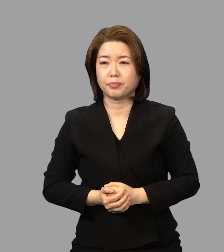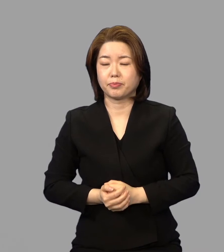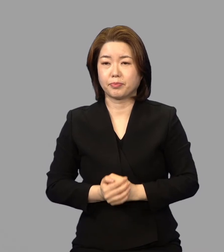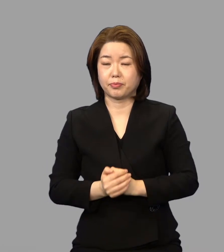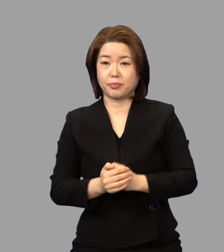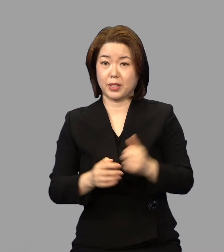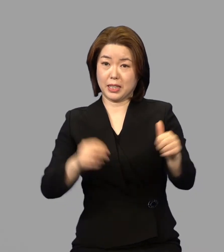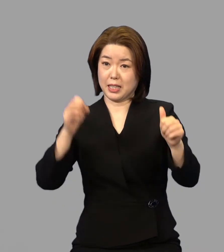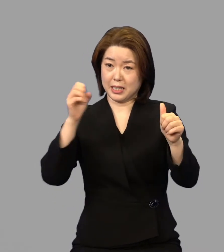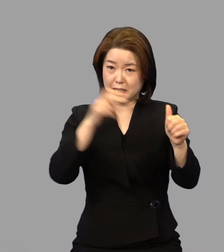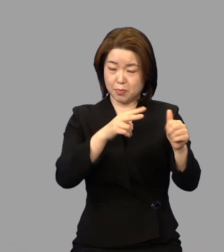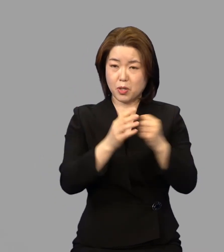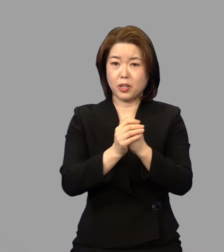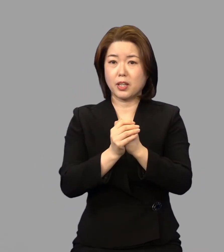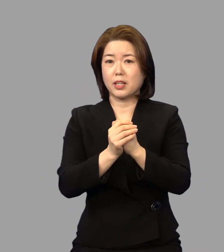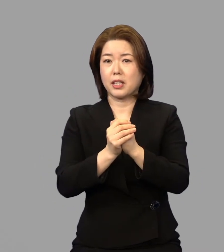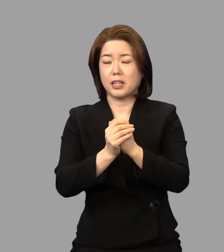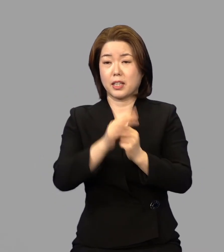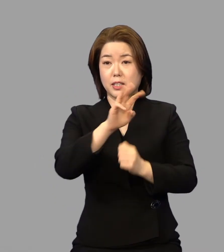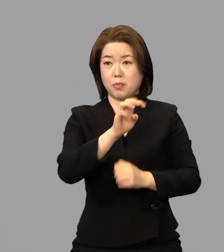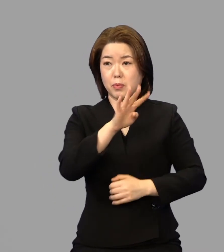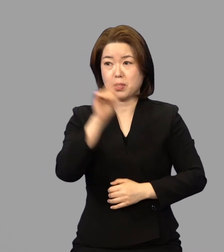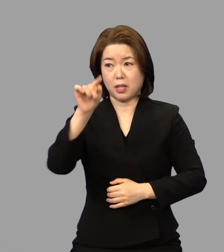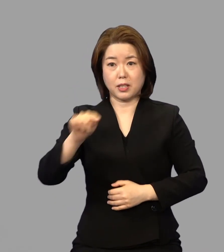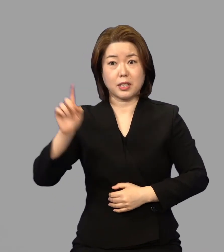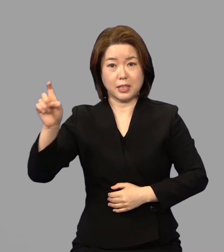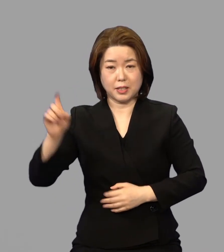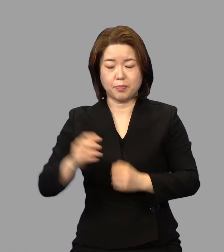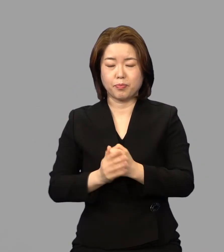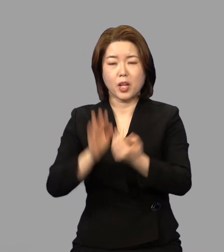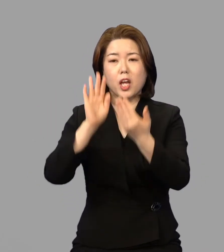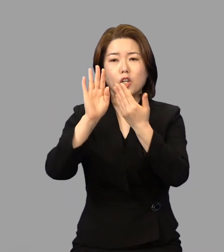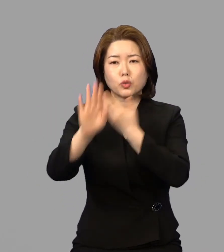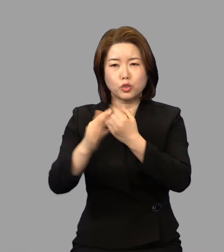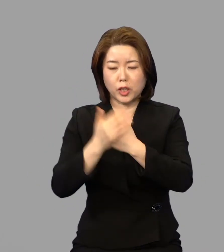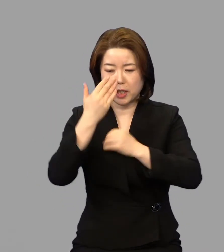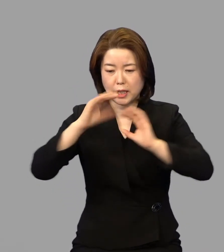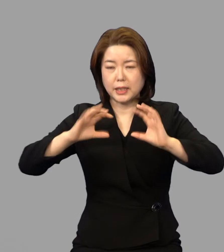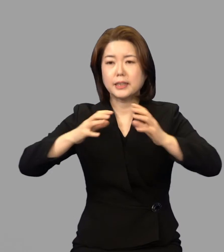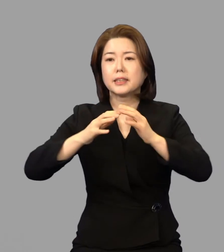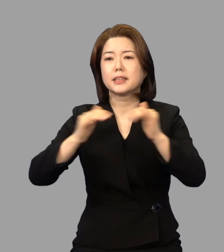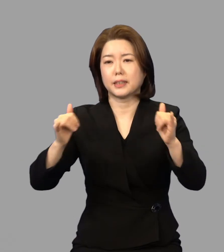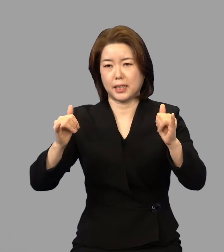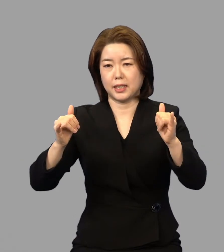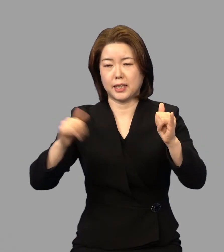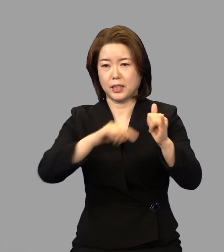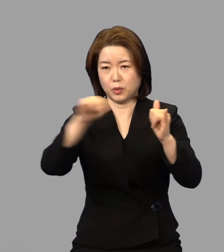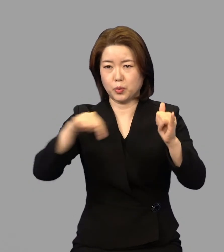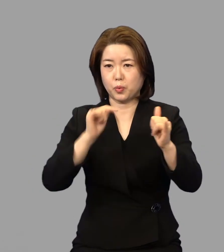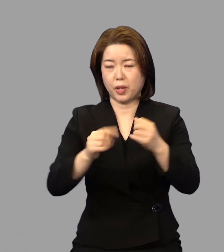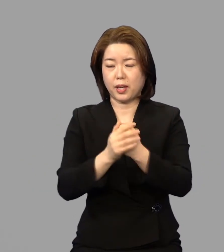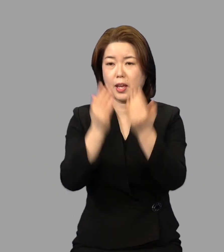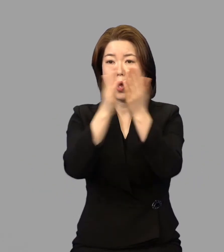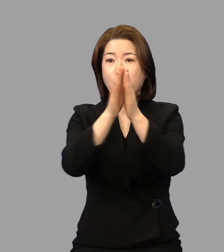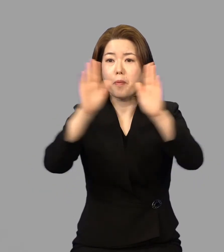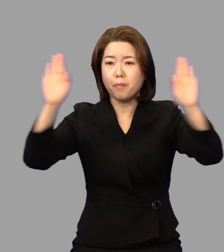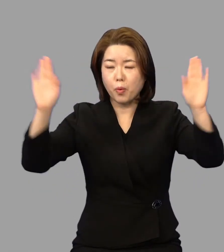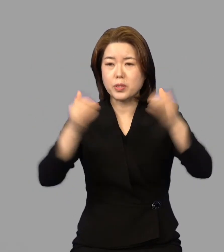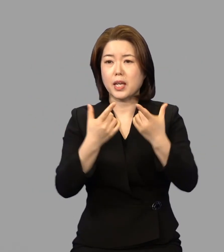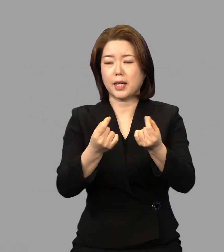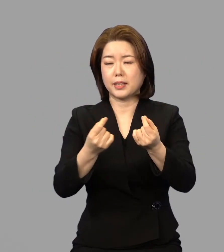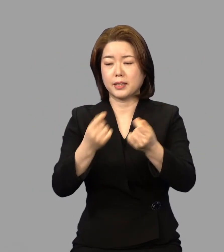신명기 34장 10절에 보면 이렇게 써 있습니다. 그 후에는 이스라엘에 모세와 같은 선지자가